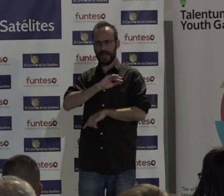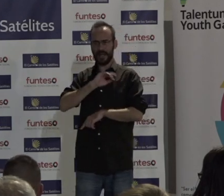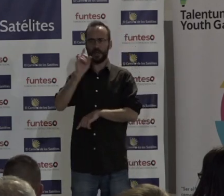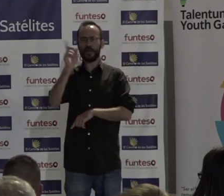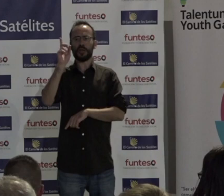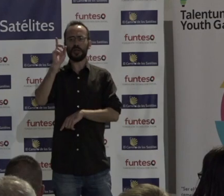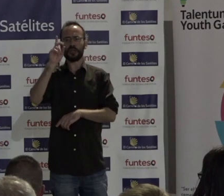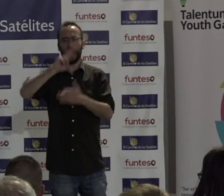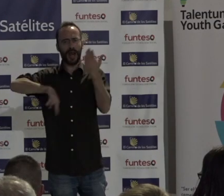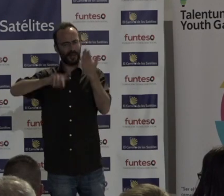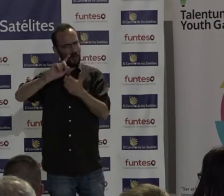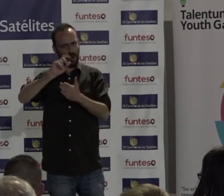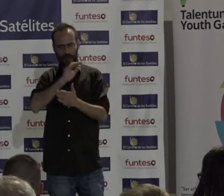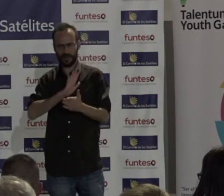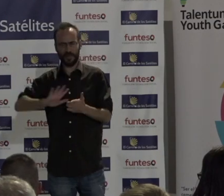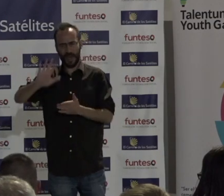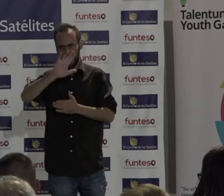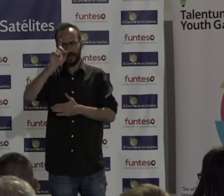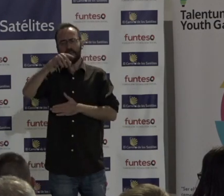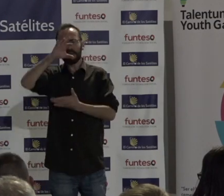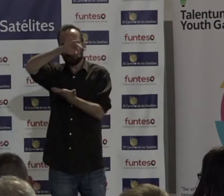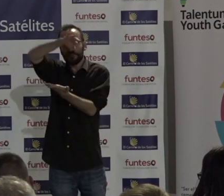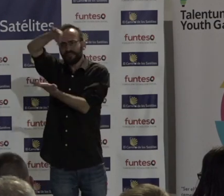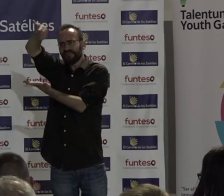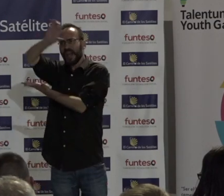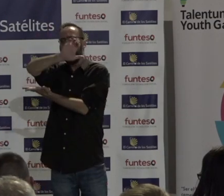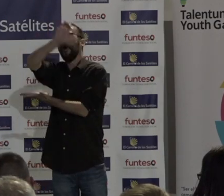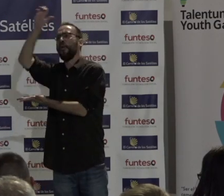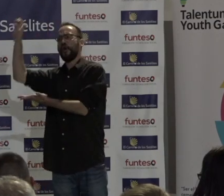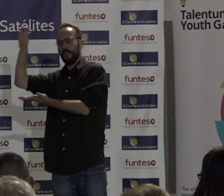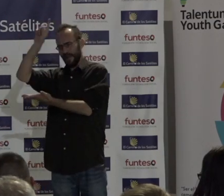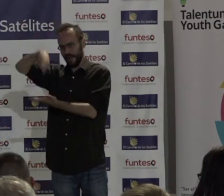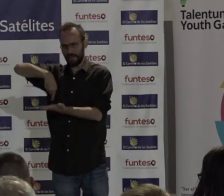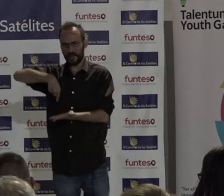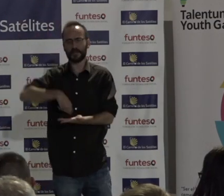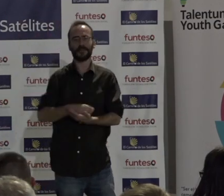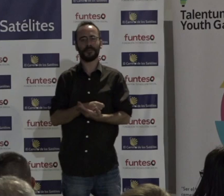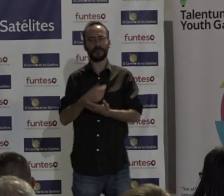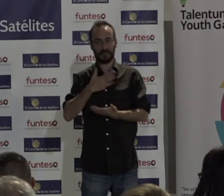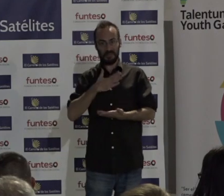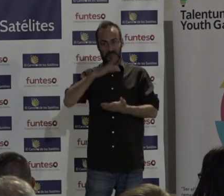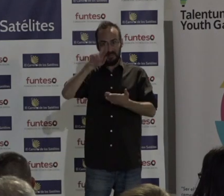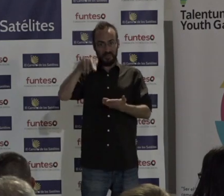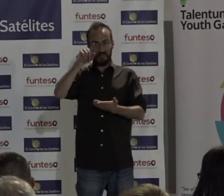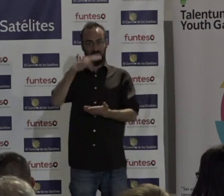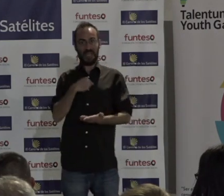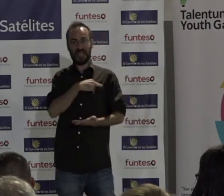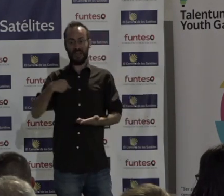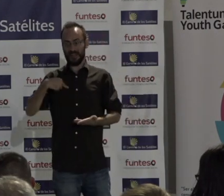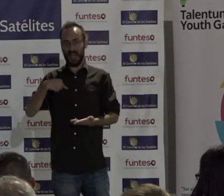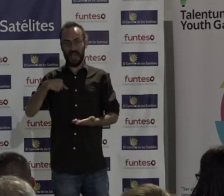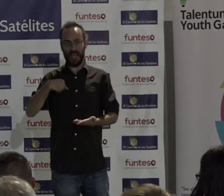semillas en algunas ciudades europeas. Pero claro, nosotros aquí en Santiago, yo soy de Santiago, no